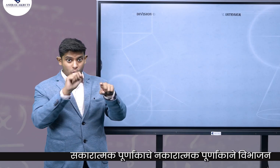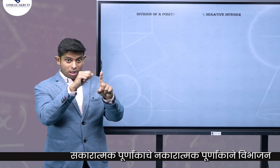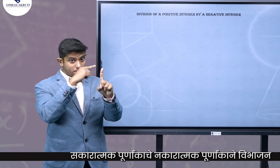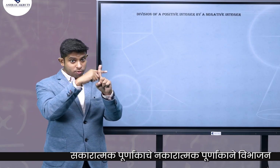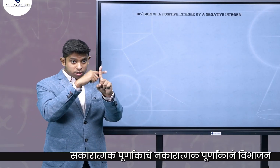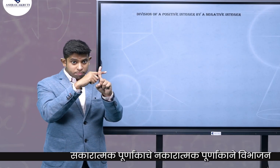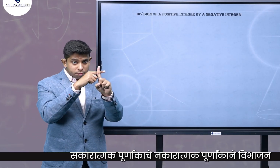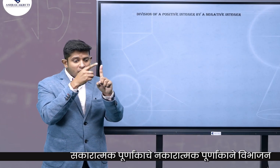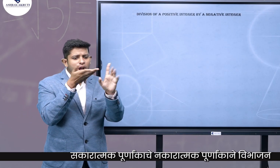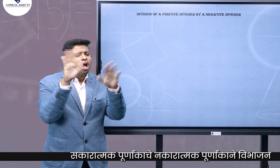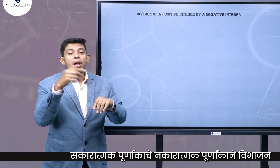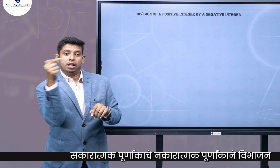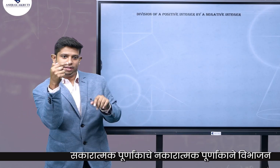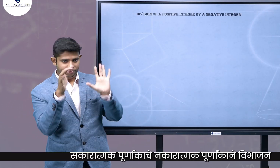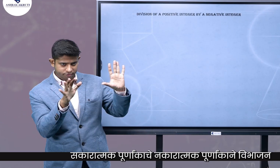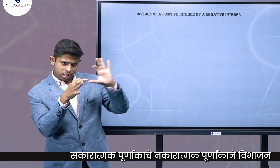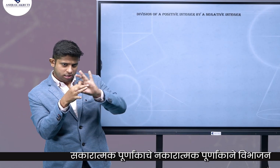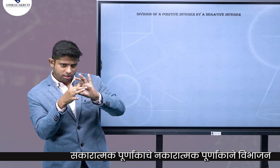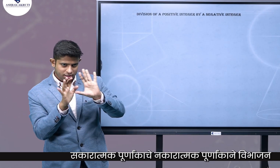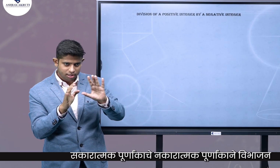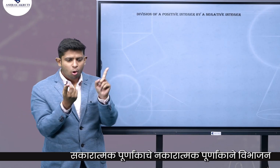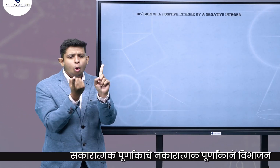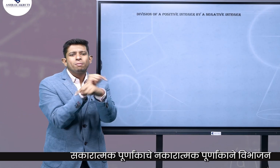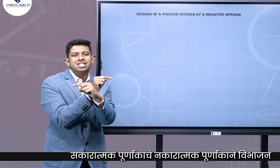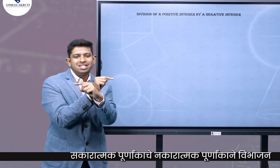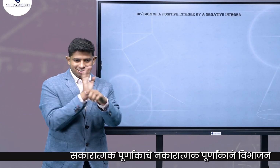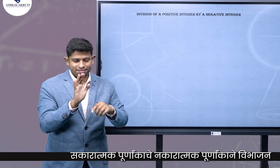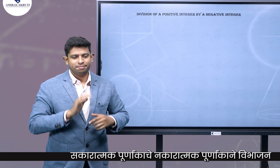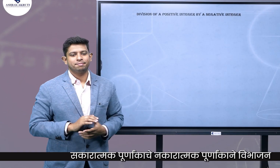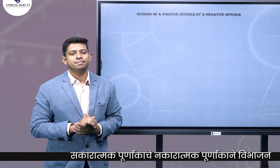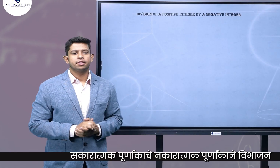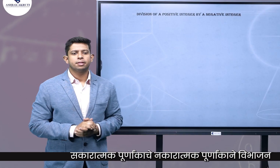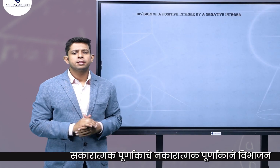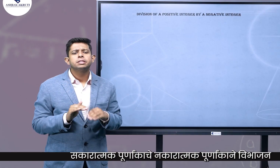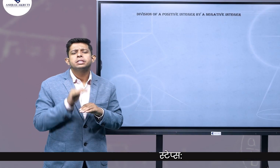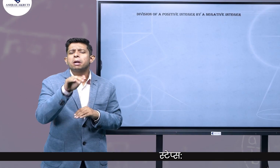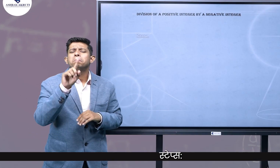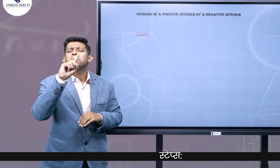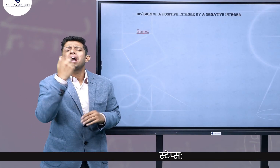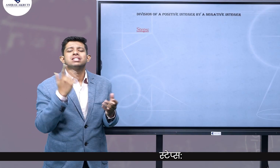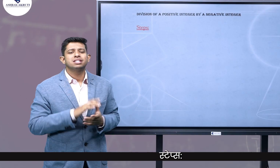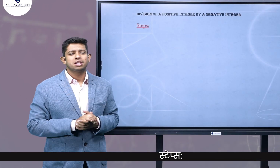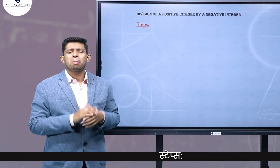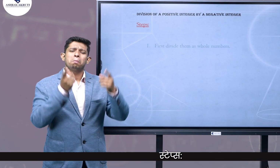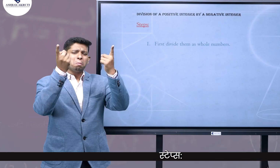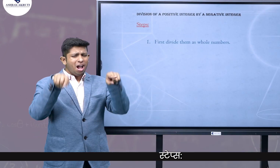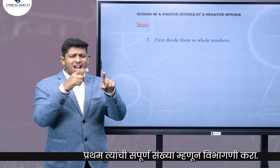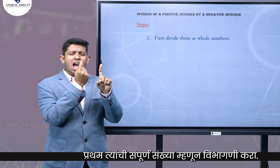सकारात्मक पूर्णांकांचे नकारात्मक पूर्णांकाने विभाजन. स्टेप्स. प्रथम